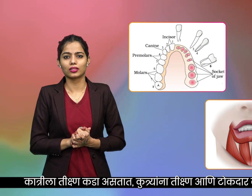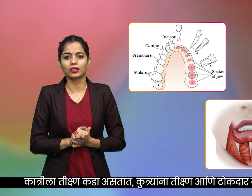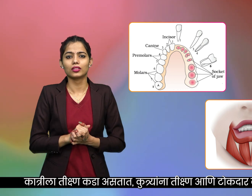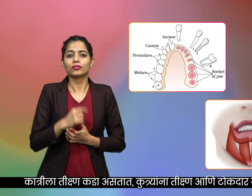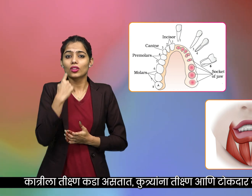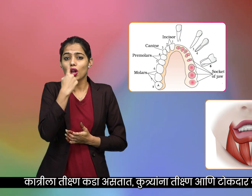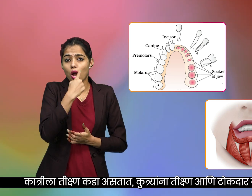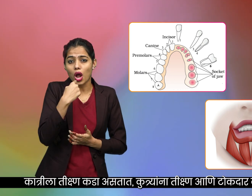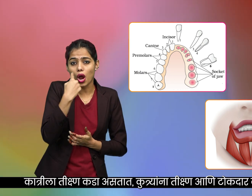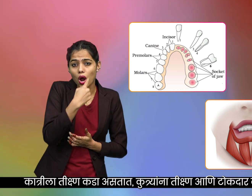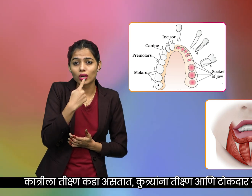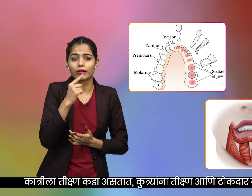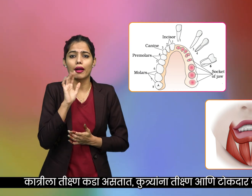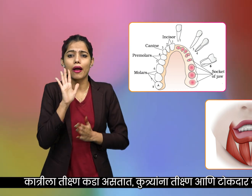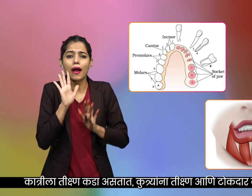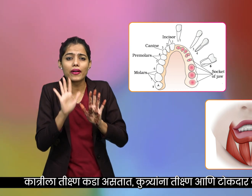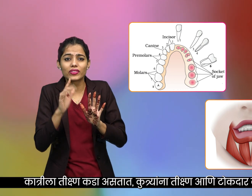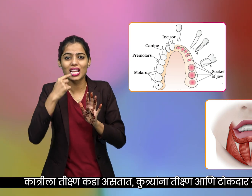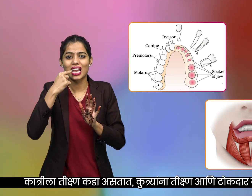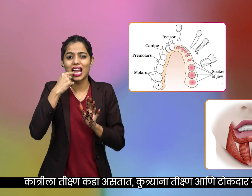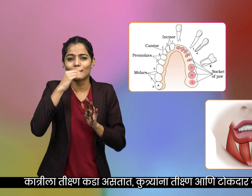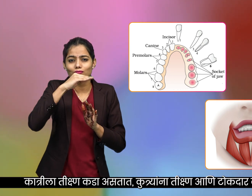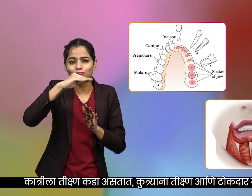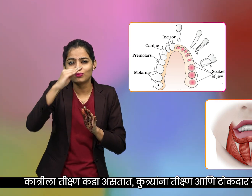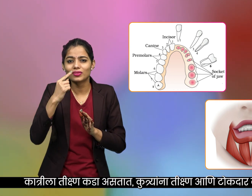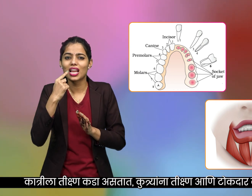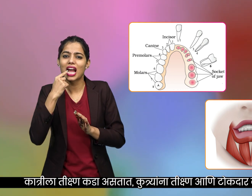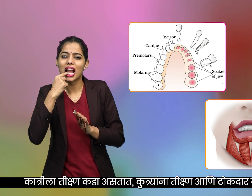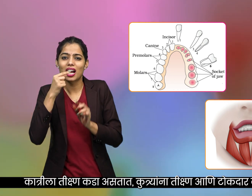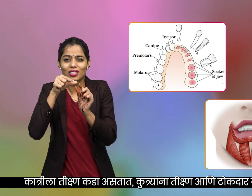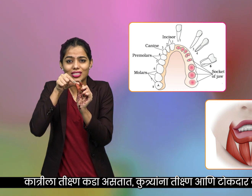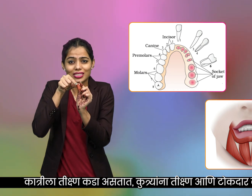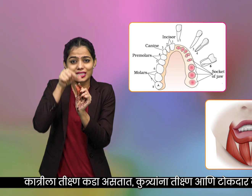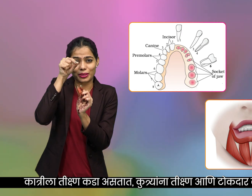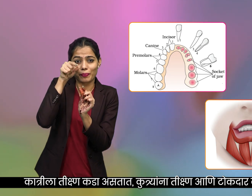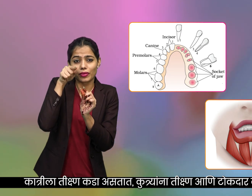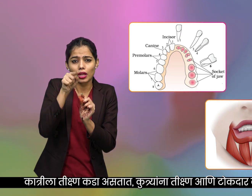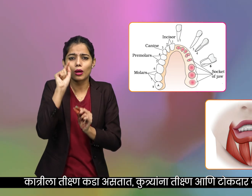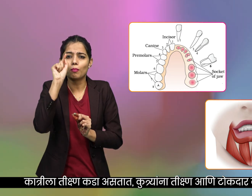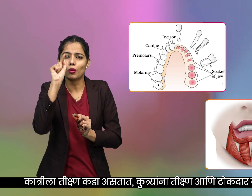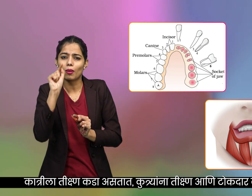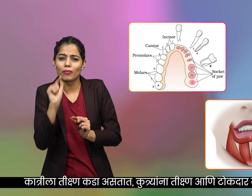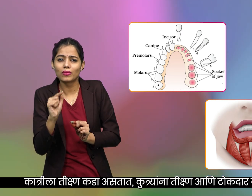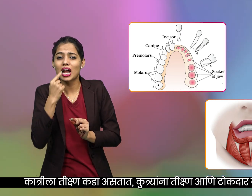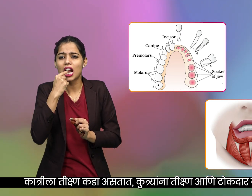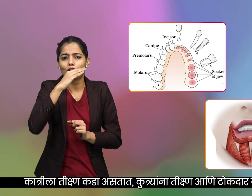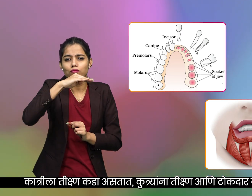कात्रीला तीक्ष्ण कडा असतात, कुत्र्यांना तीक्ष्ण आणि टोकदार कडा असतात, तर मोलर्स आणि